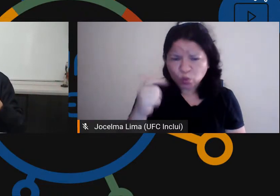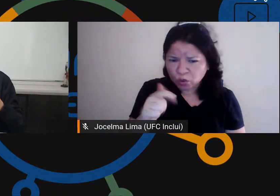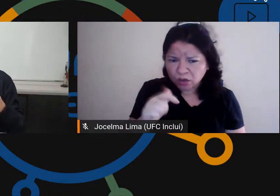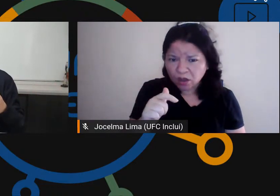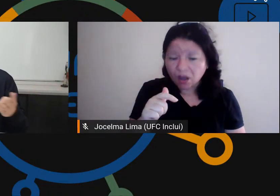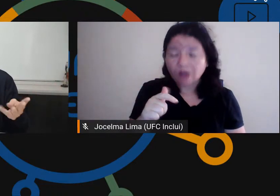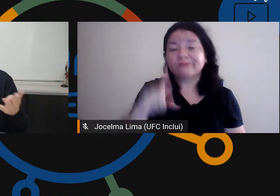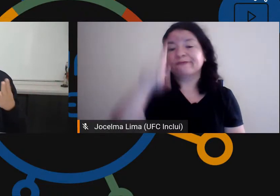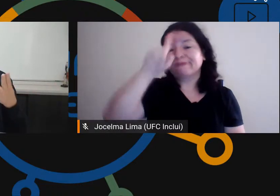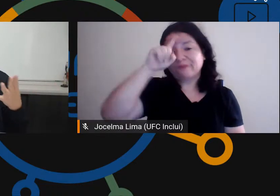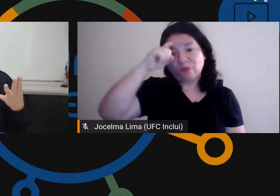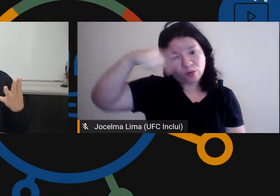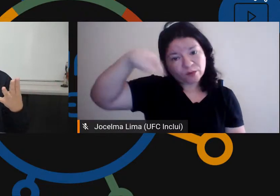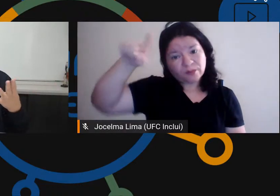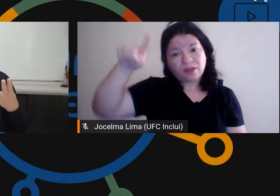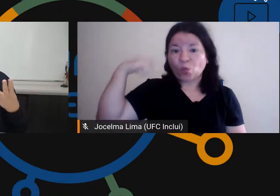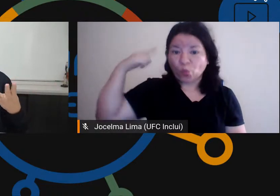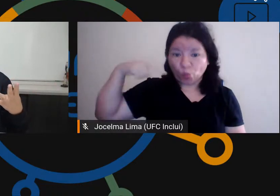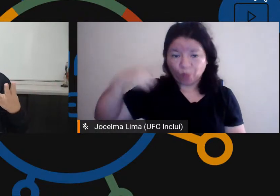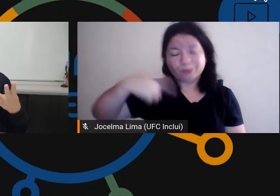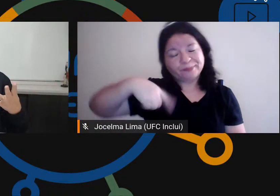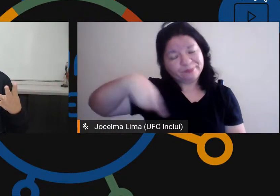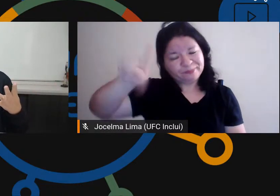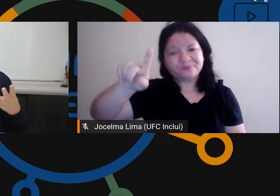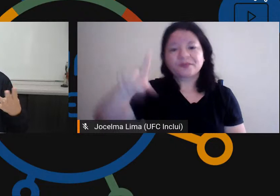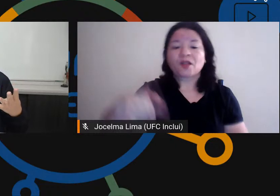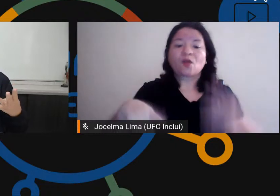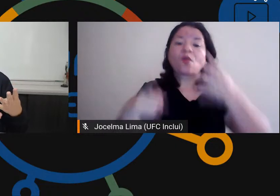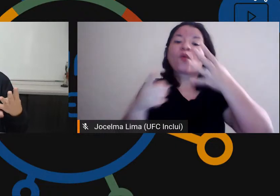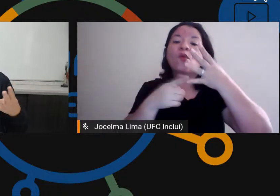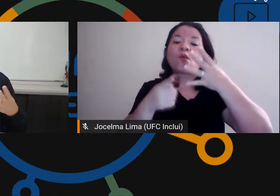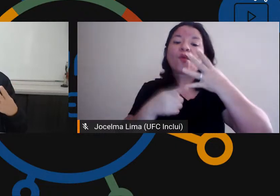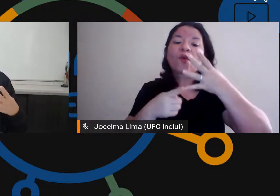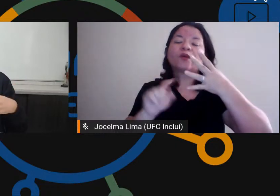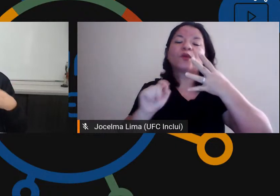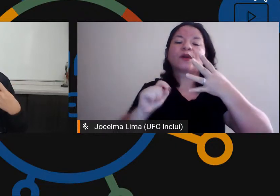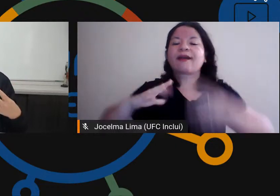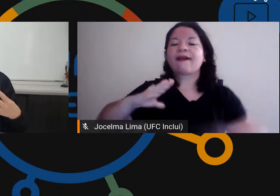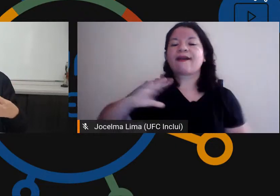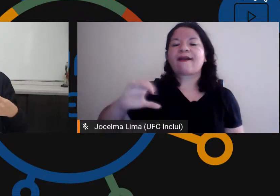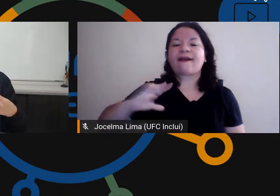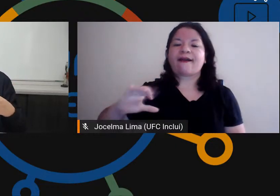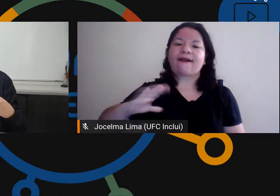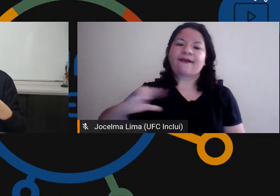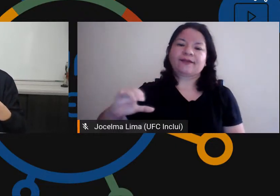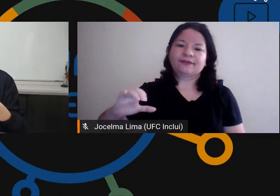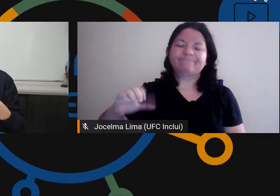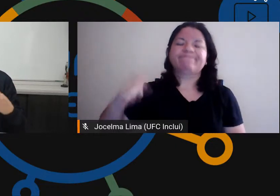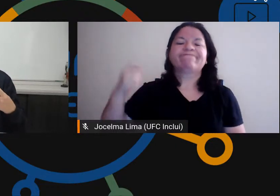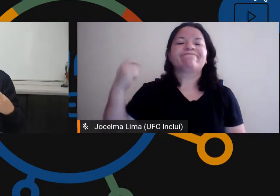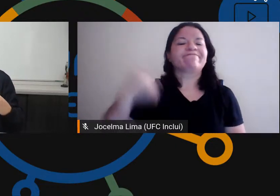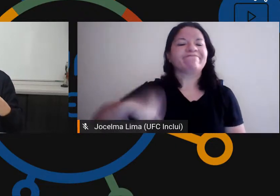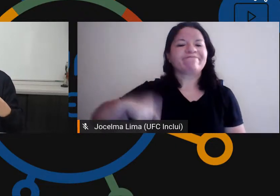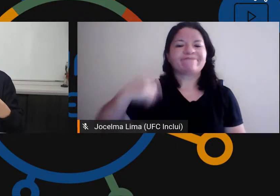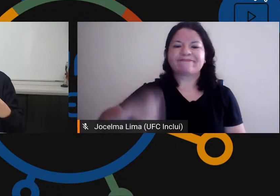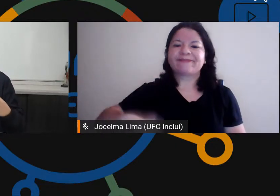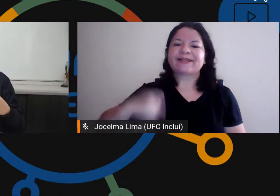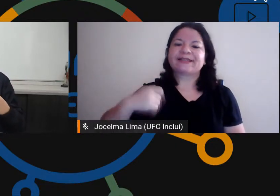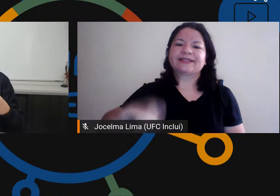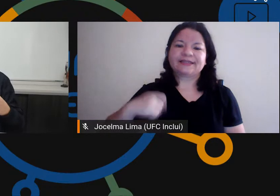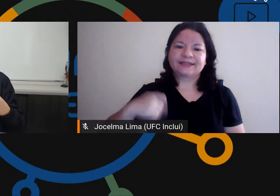melhor que seja lógico. E o quarto, ética. Porque fazer tudo isso sem refletir sobre questões éticas, e até morais,